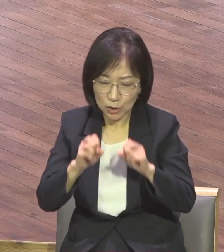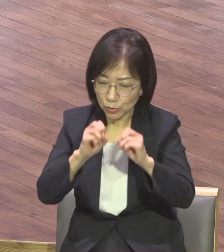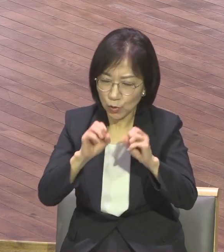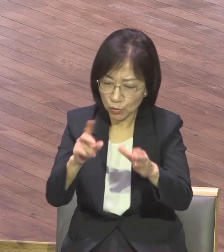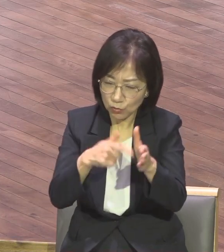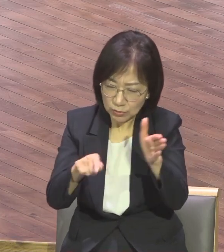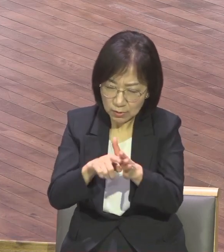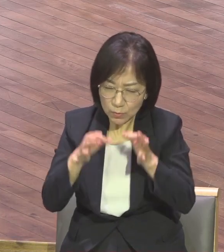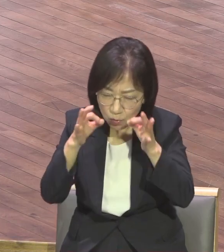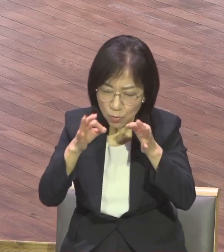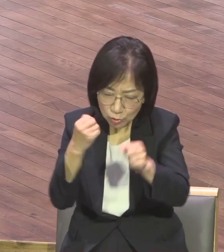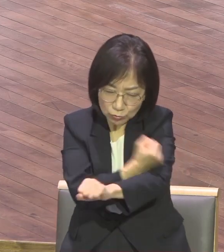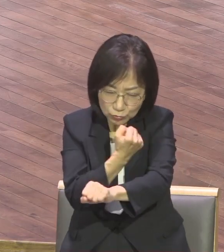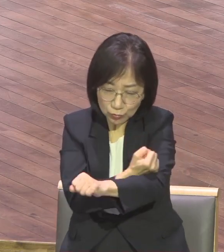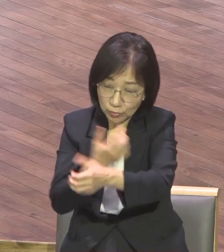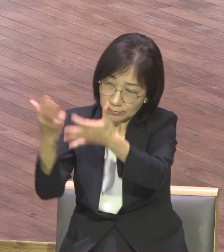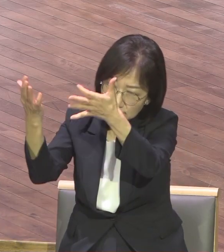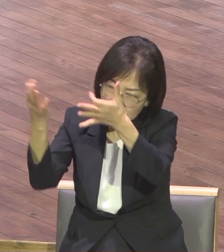이거 단데